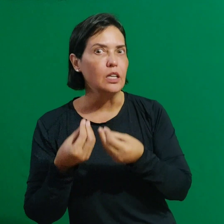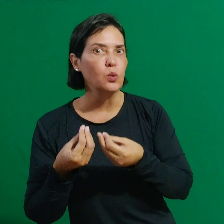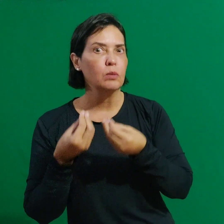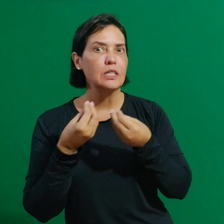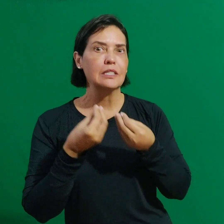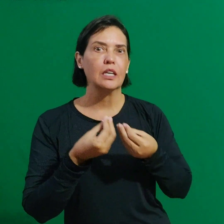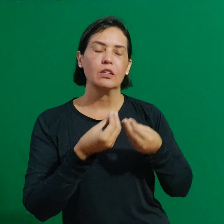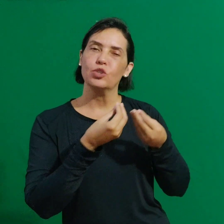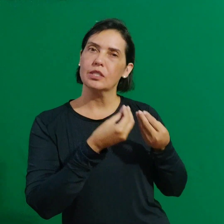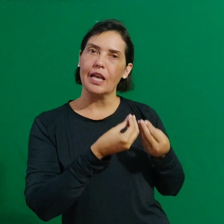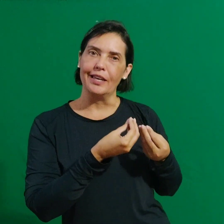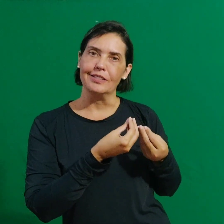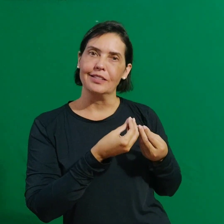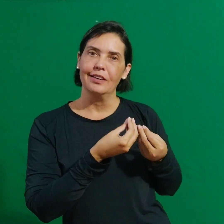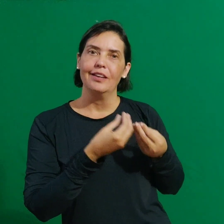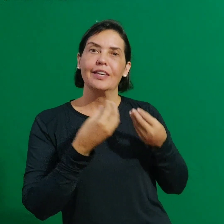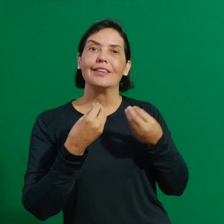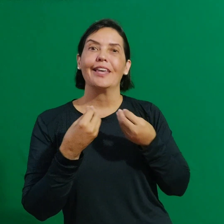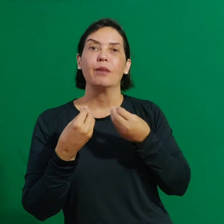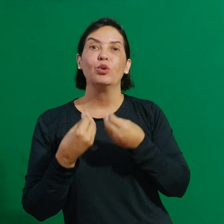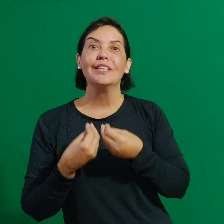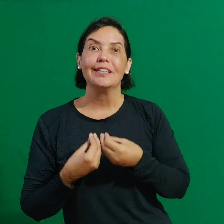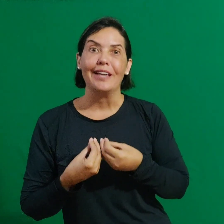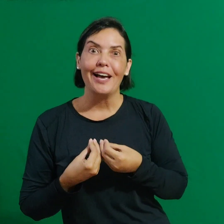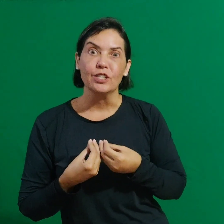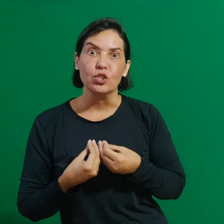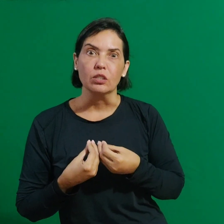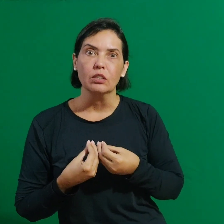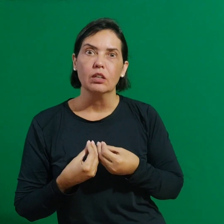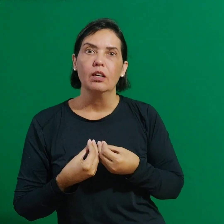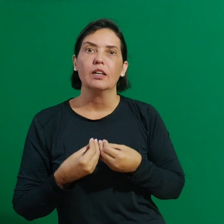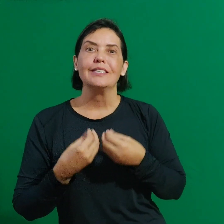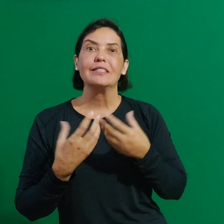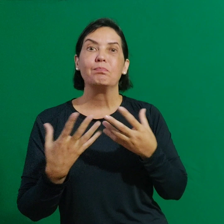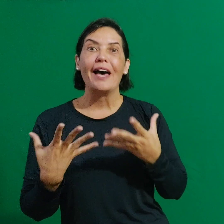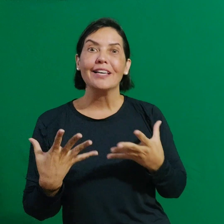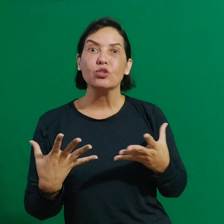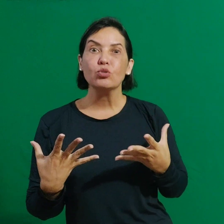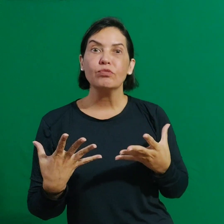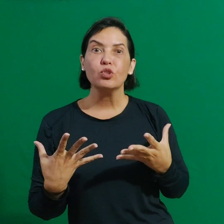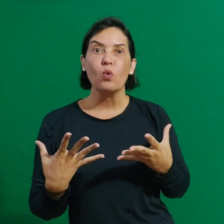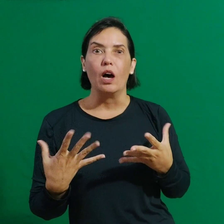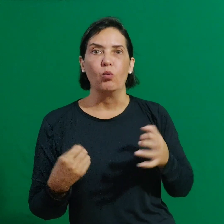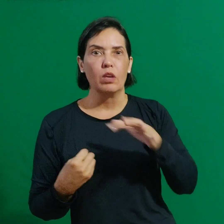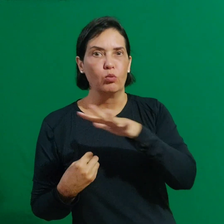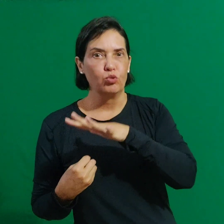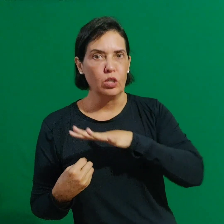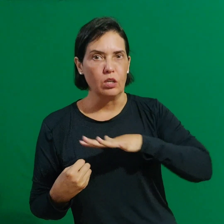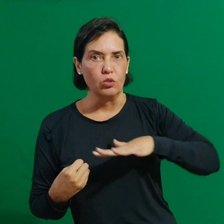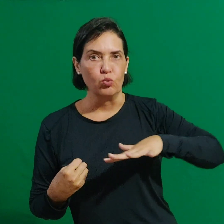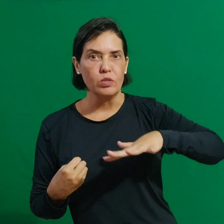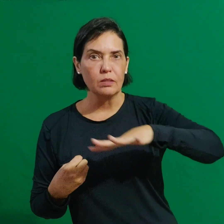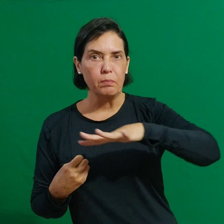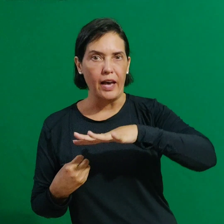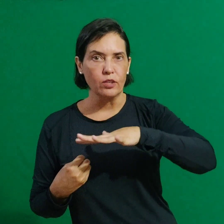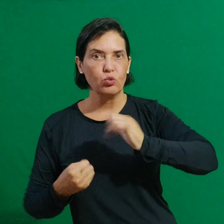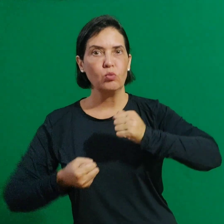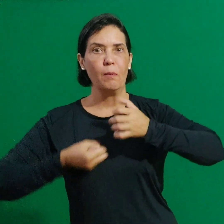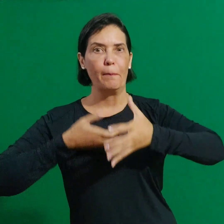Língua Brasileira de Sinais, que tem a modalidade espaço visual. Eu utilizo o espaço para